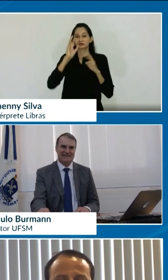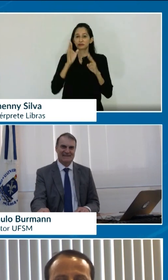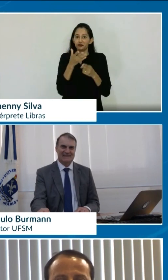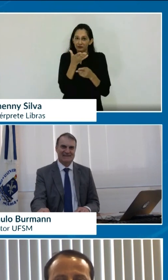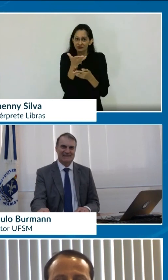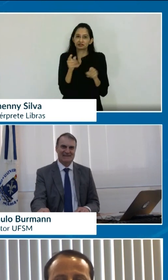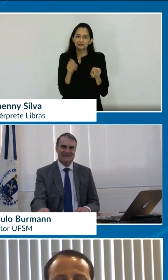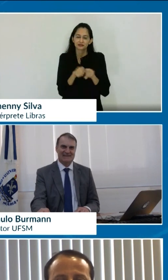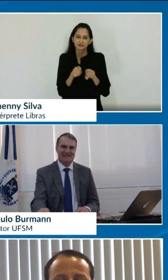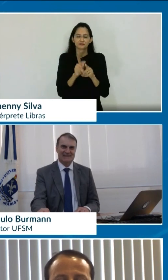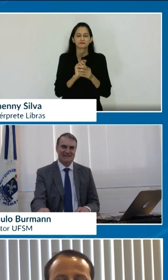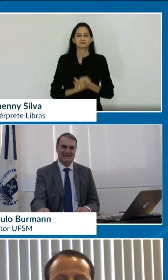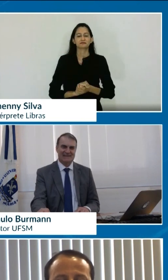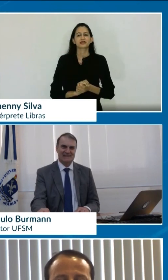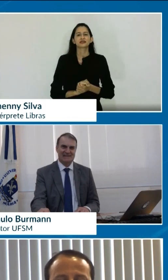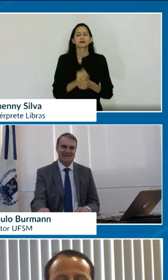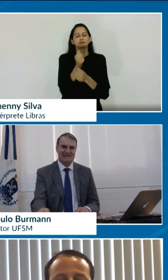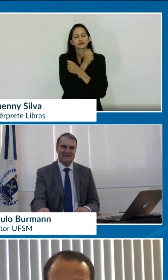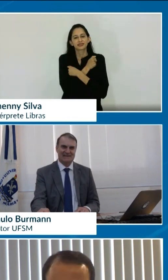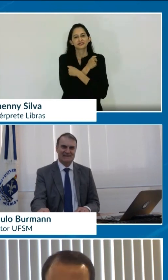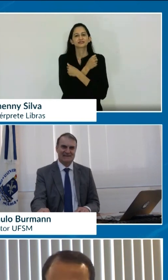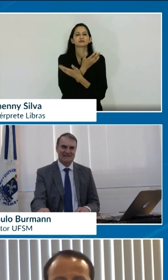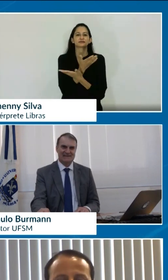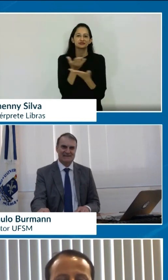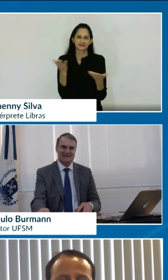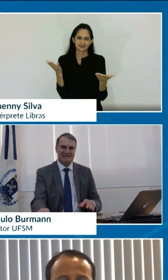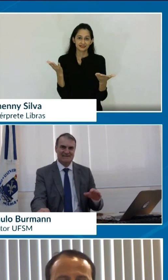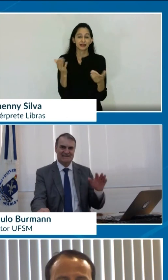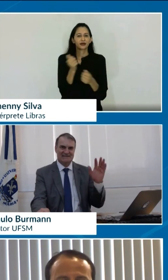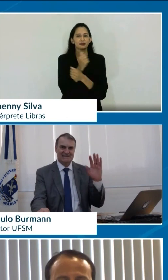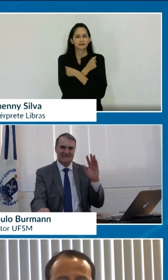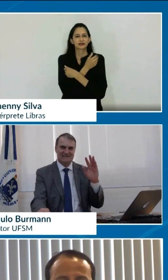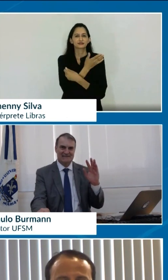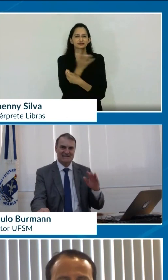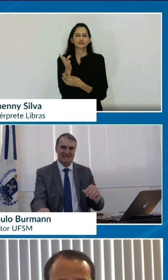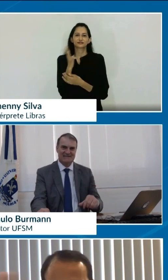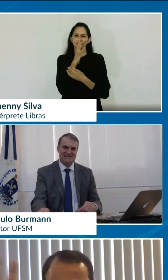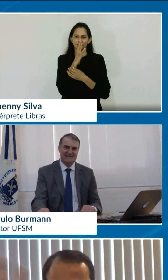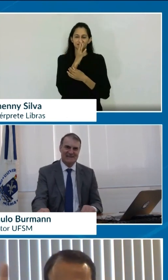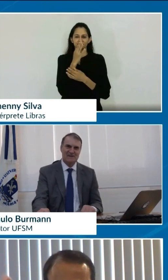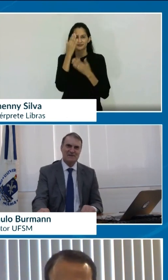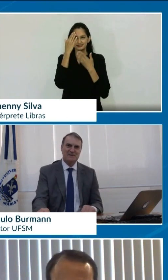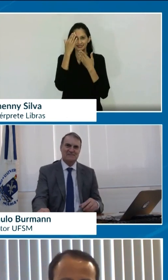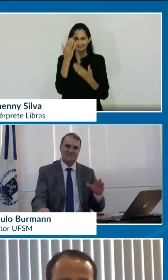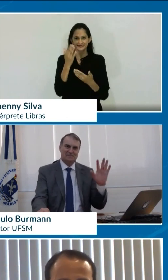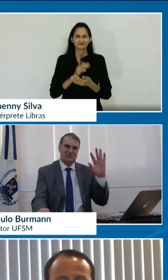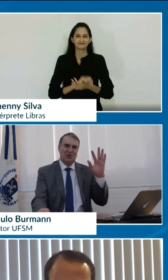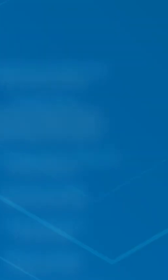universidades. Professores, um abraço para você que nos acompanhou também. Muito obrigada.